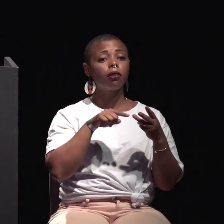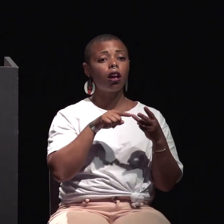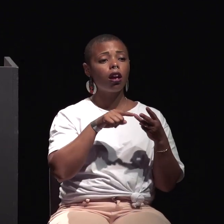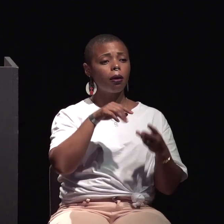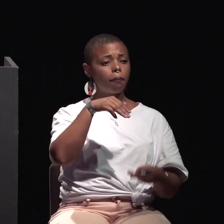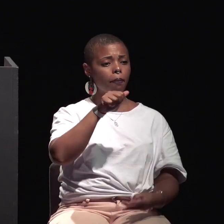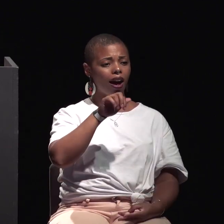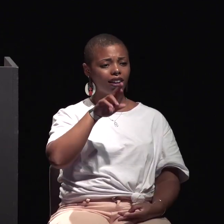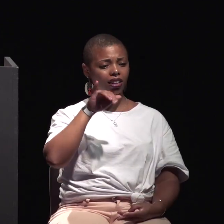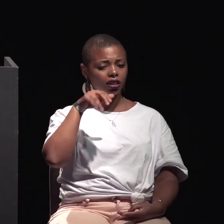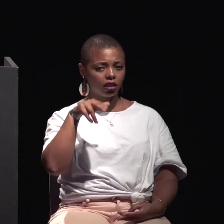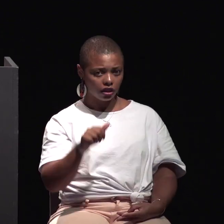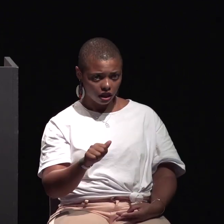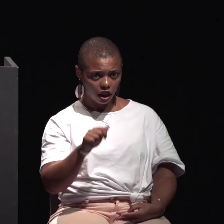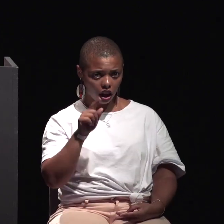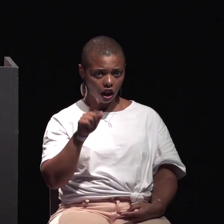Despejo.